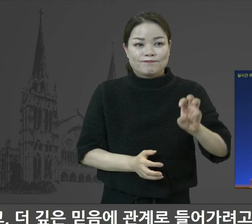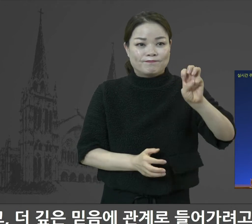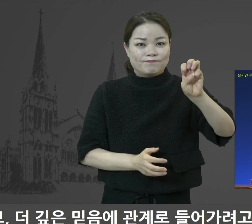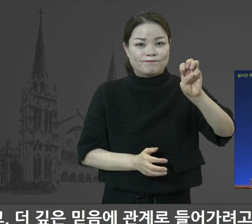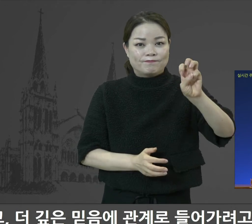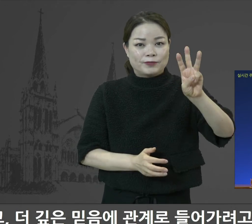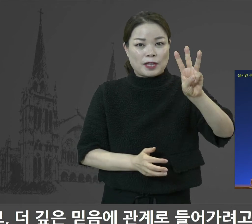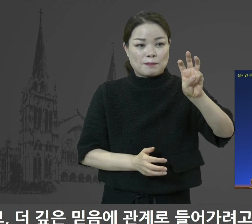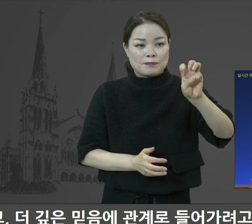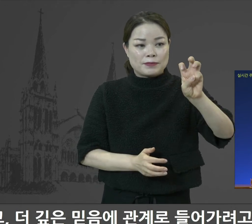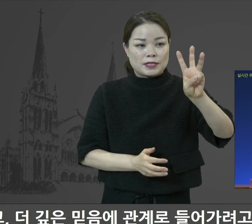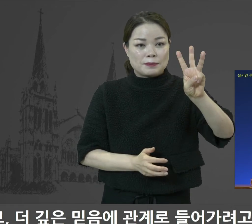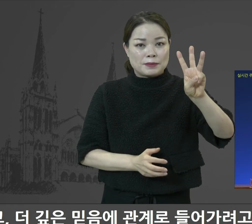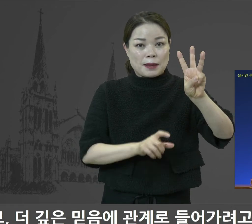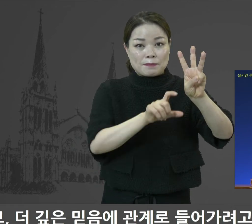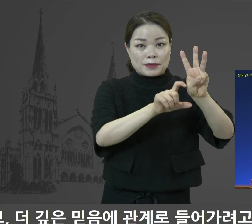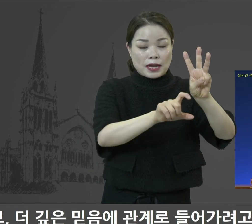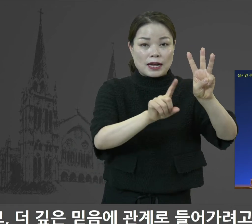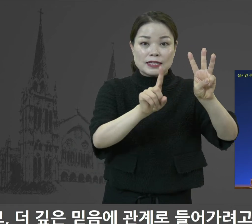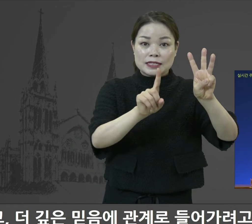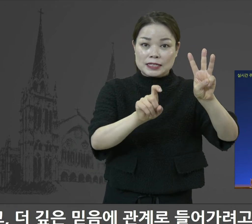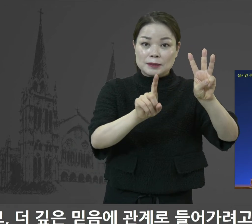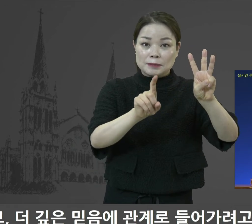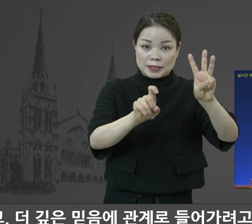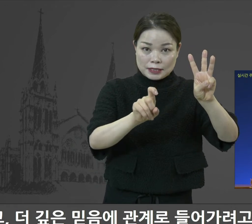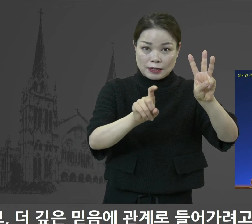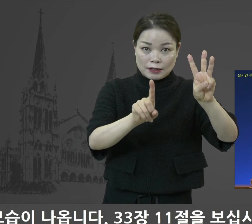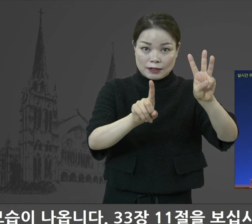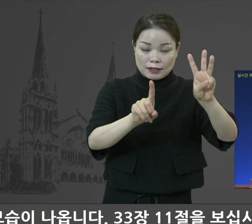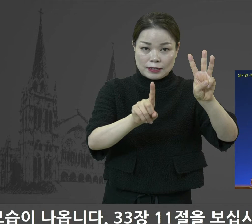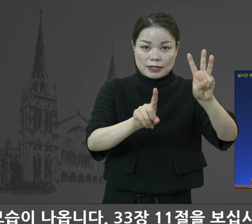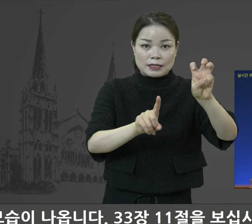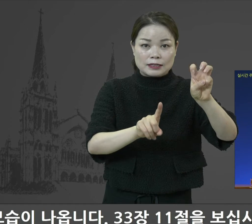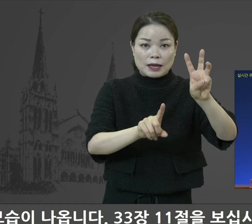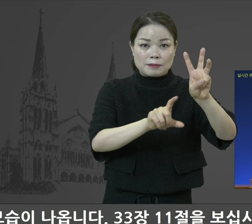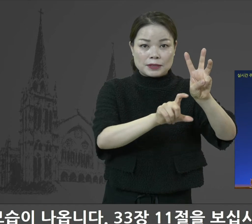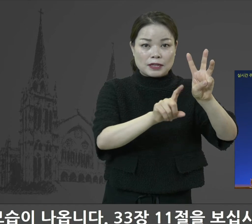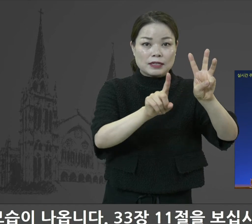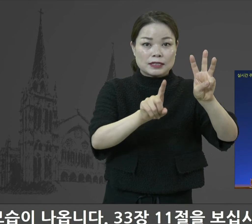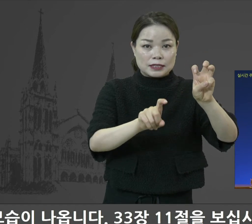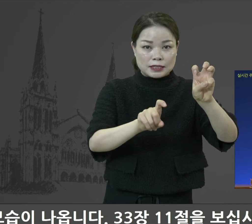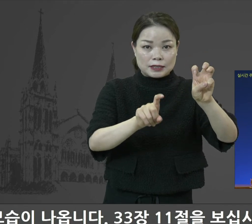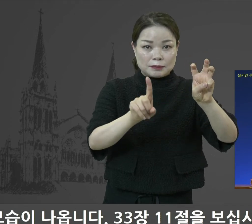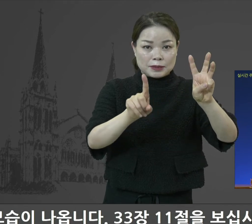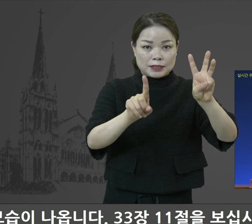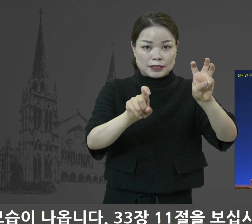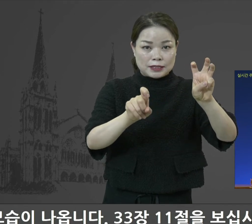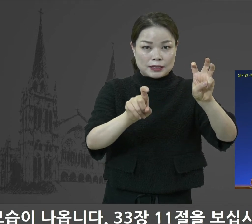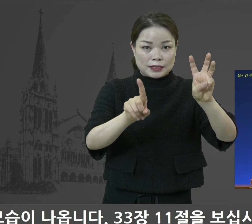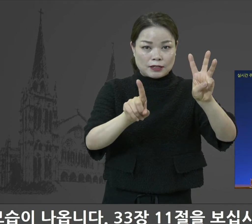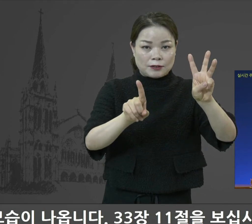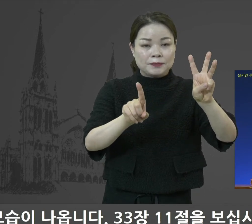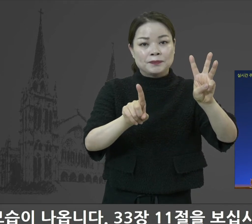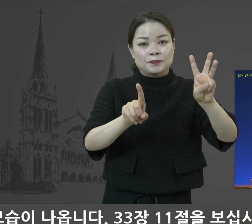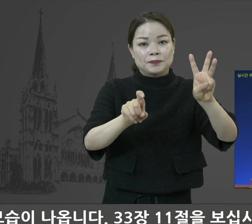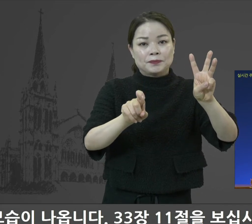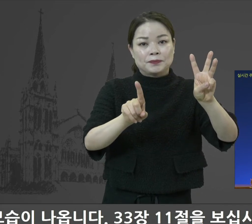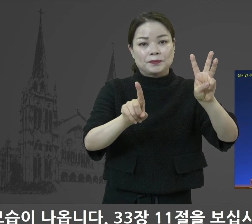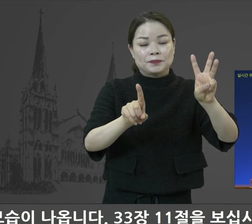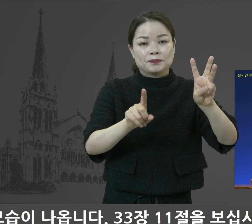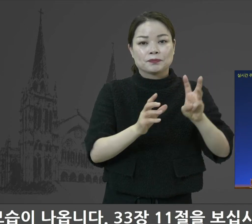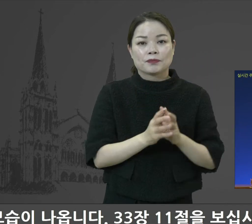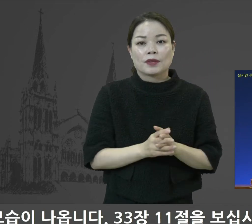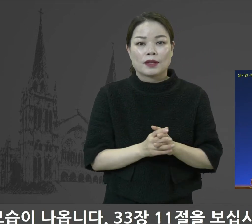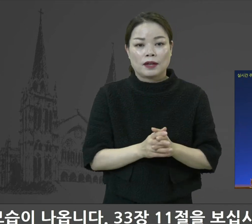33장 11절을 보십시오. 조금 앞으로 올라갑니다. 오늘 본문 아니었습니다. 33장 11절, 정말 우리가 모세를 부러워해야 될